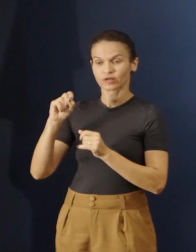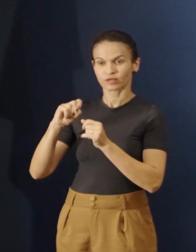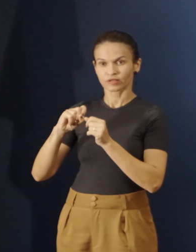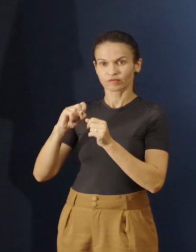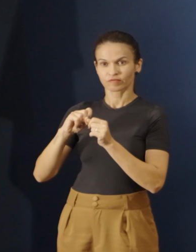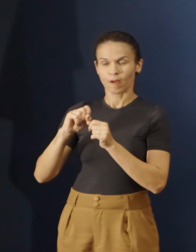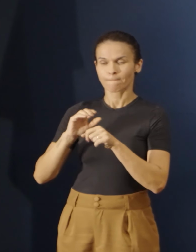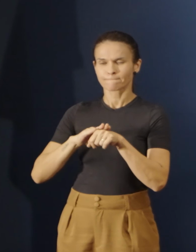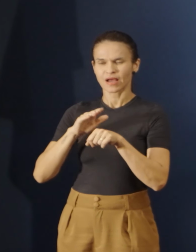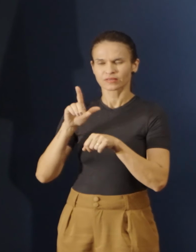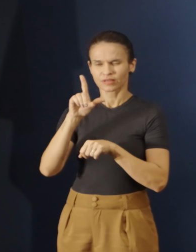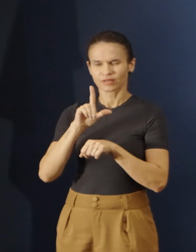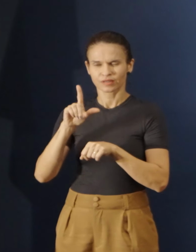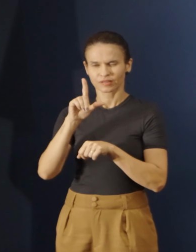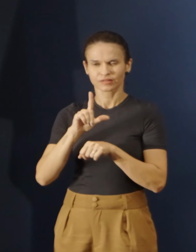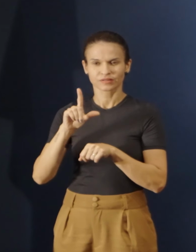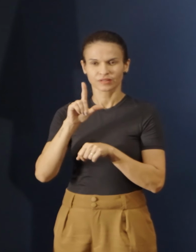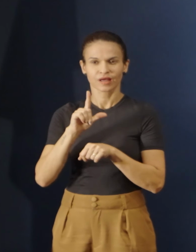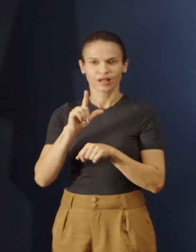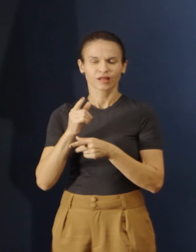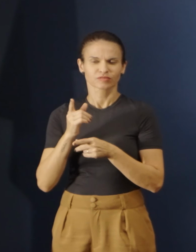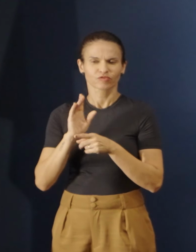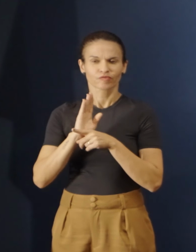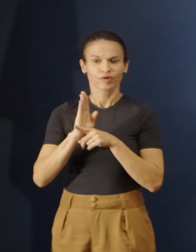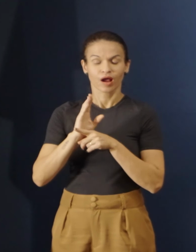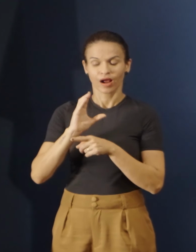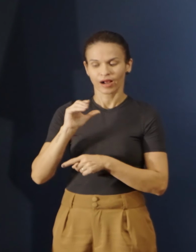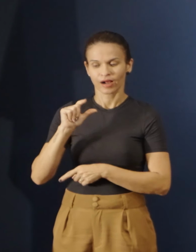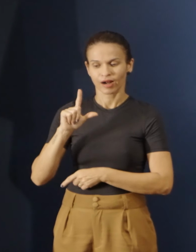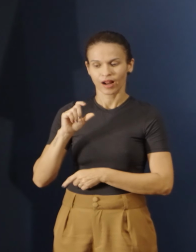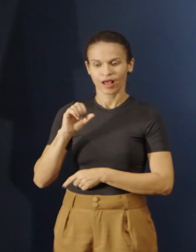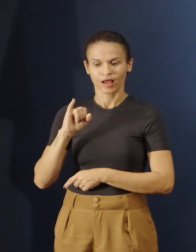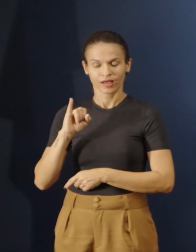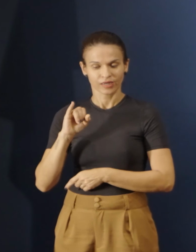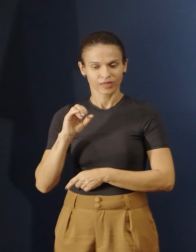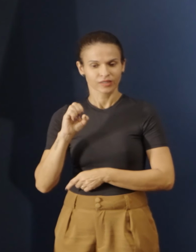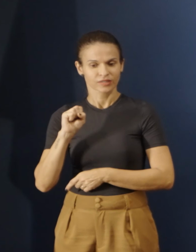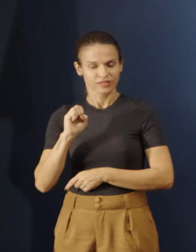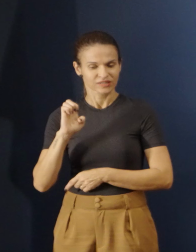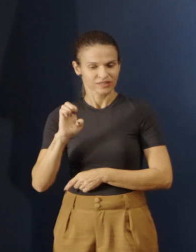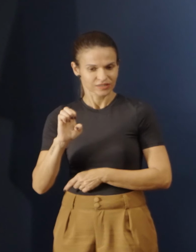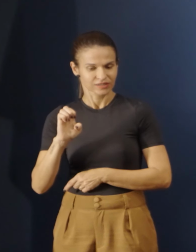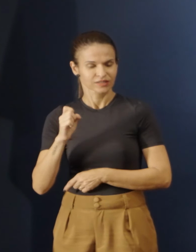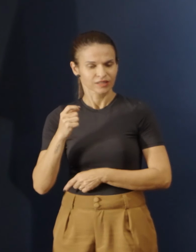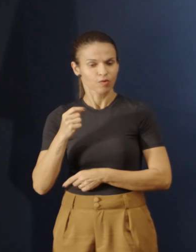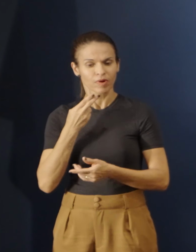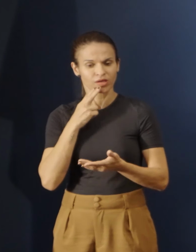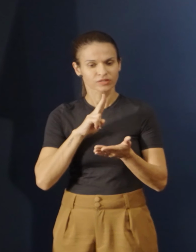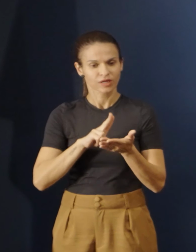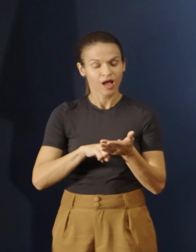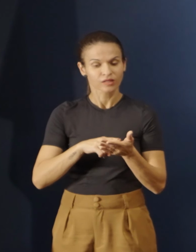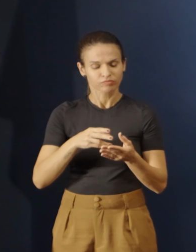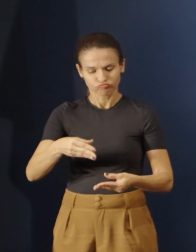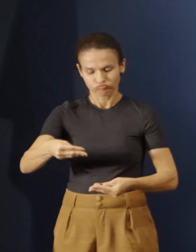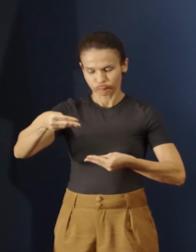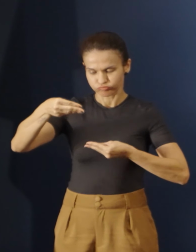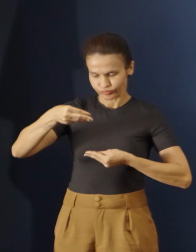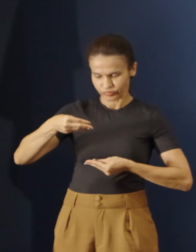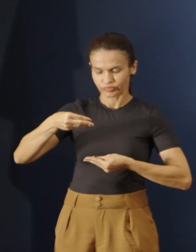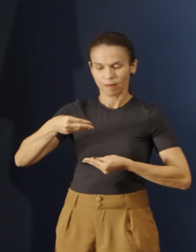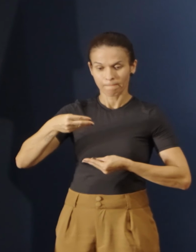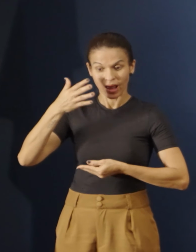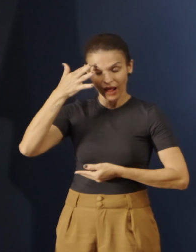mais literatura, mais ficção do que propriamente carta, Clarice Lispector. A Clarice, as cartas da Clarice, se alguém quiser pegar as cartas da